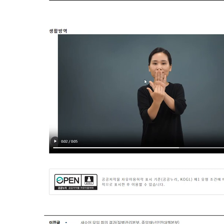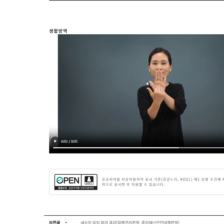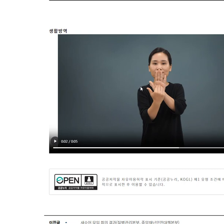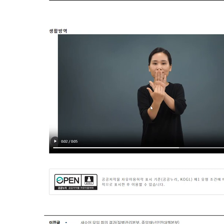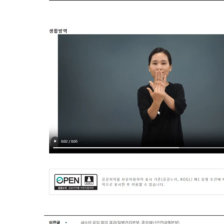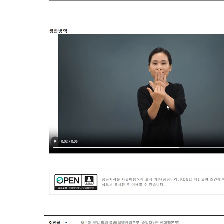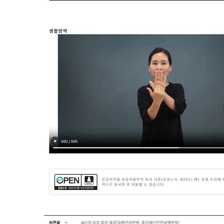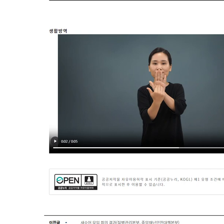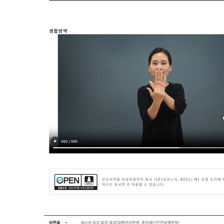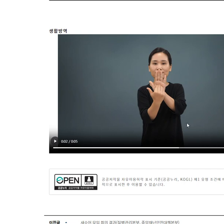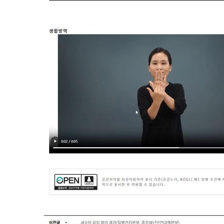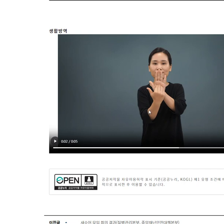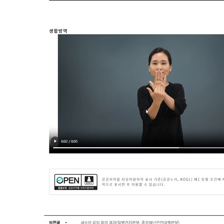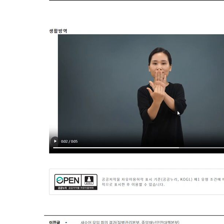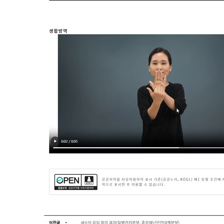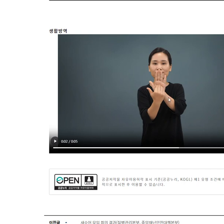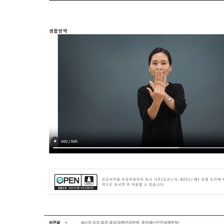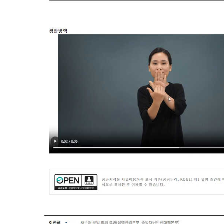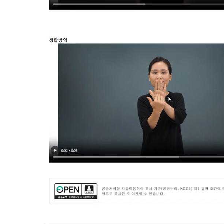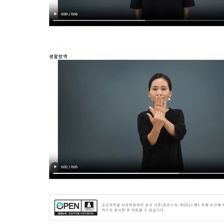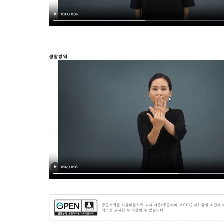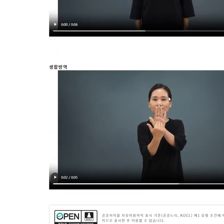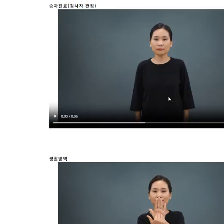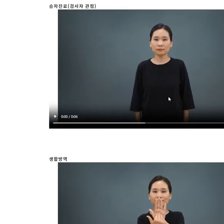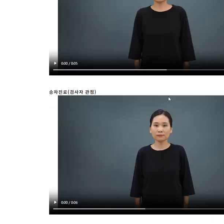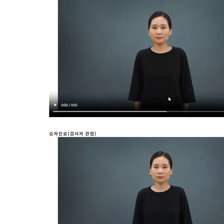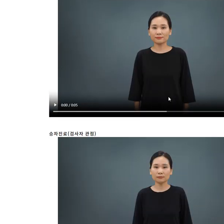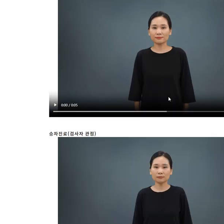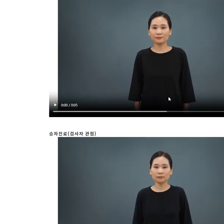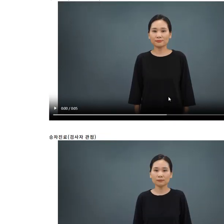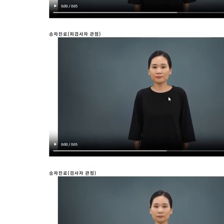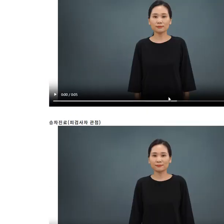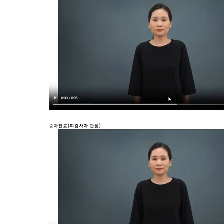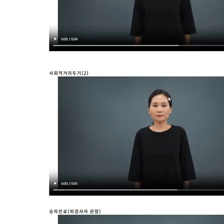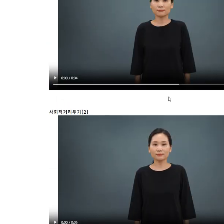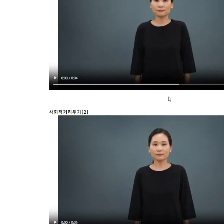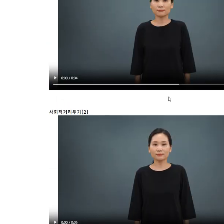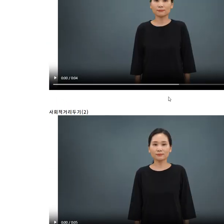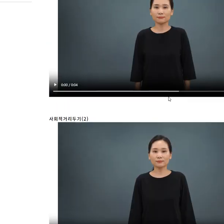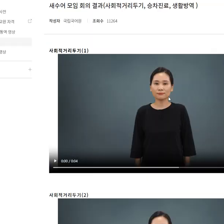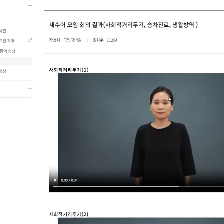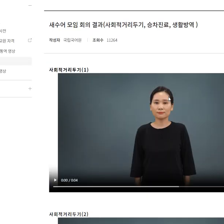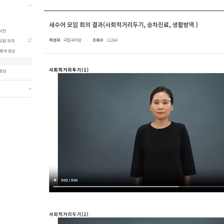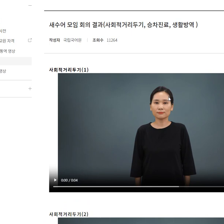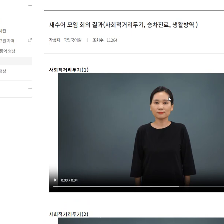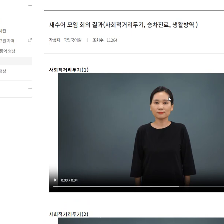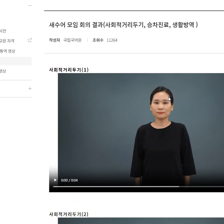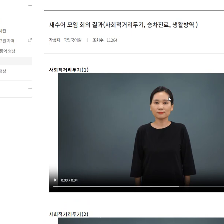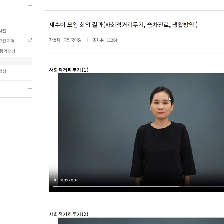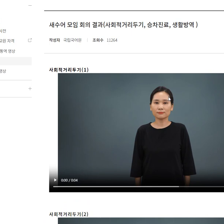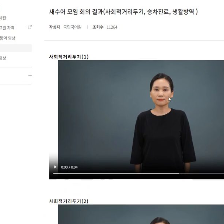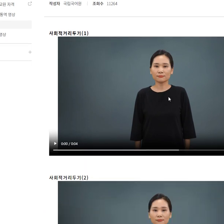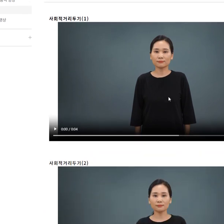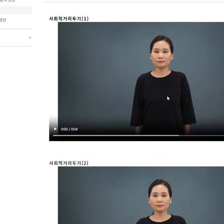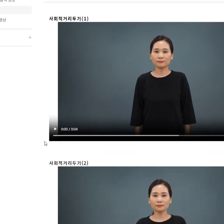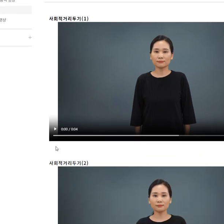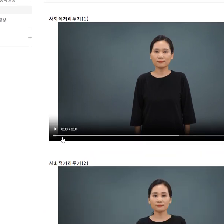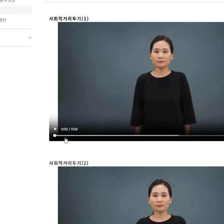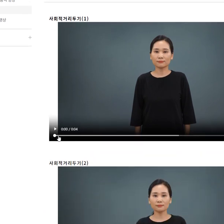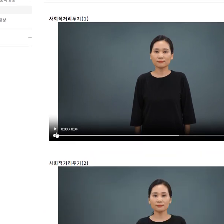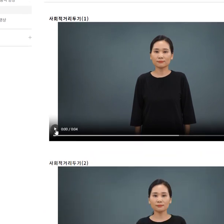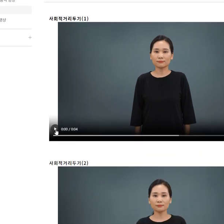게 바뀌거나 예, 코미디예요. 이제 그에 비해서 예를 들어서